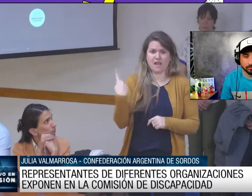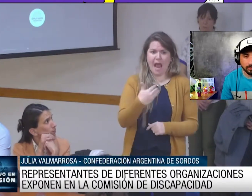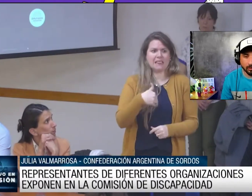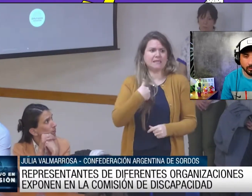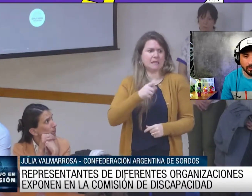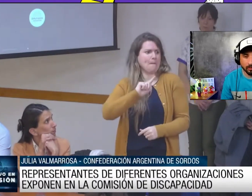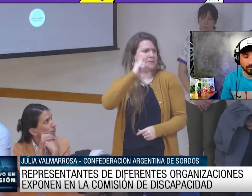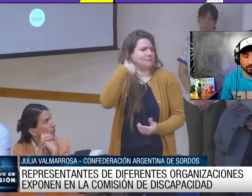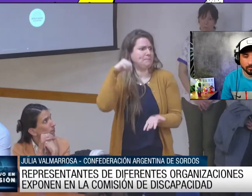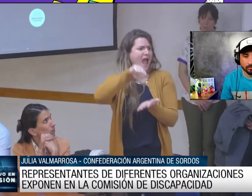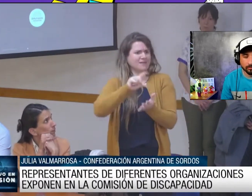para Tal nuestro cual. caso.